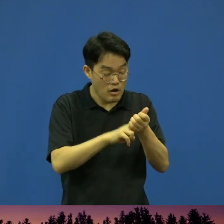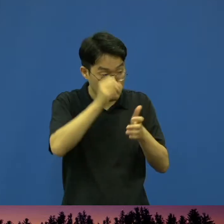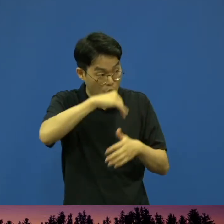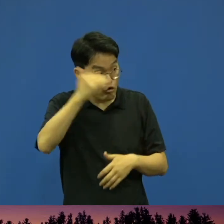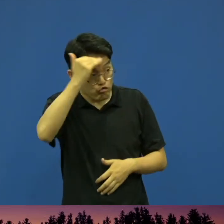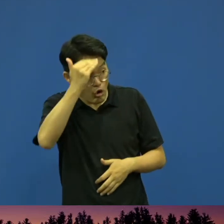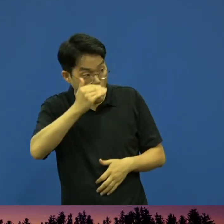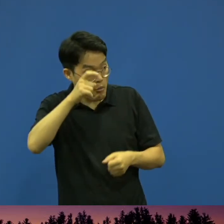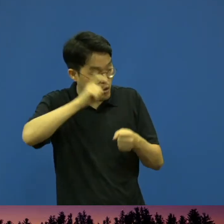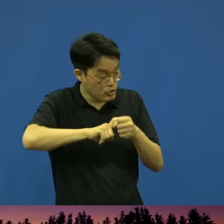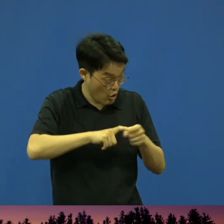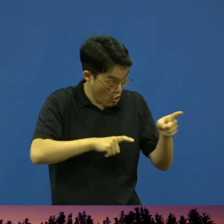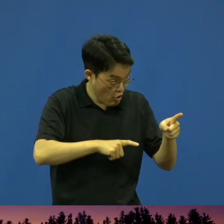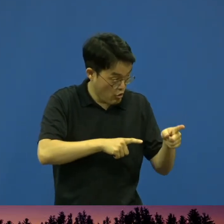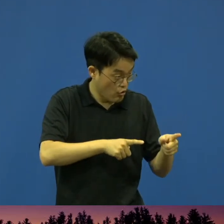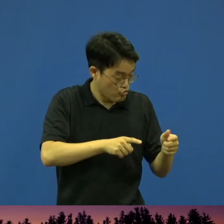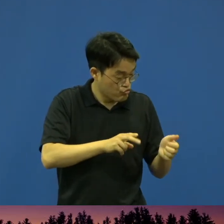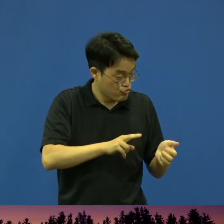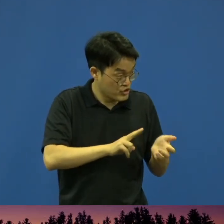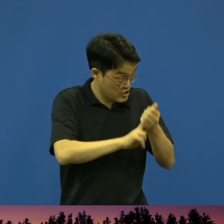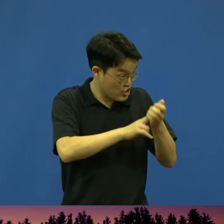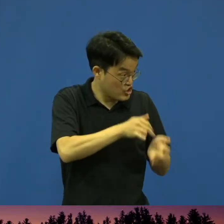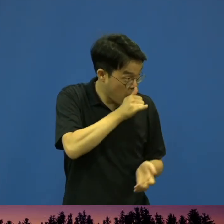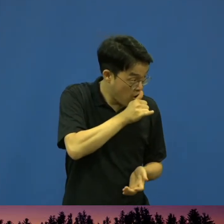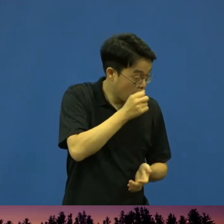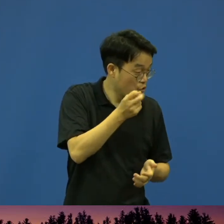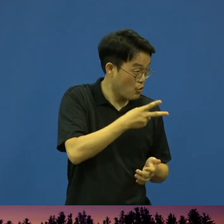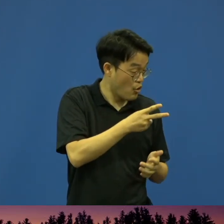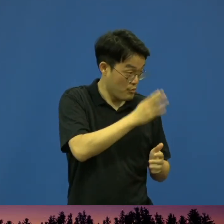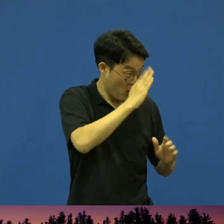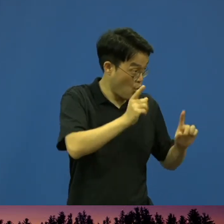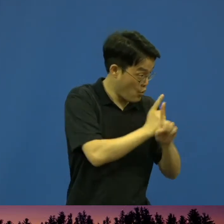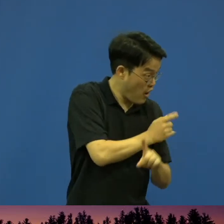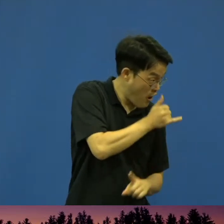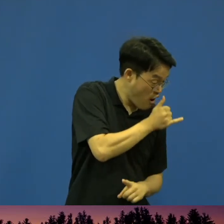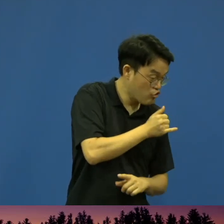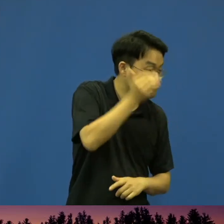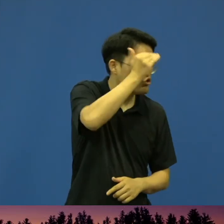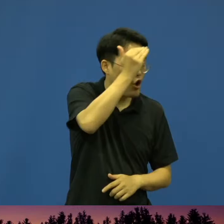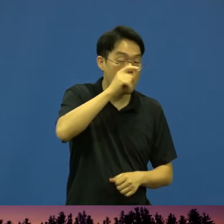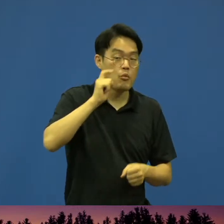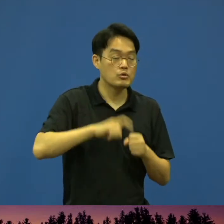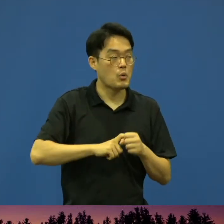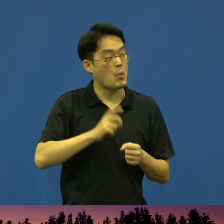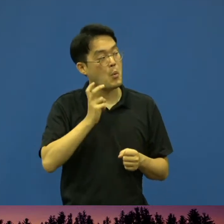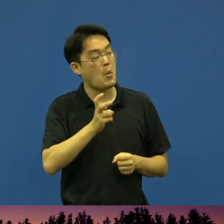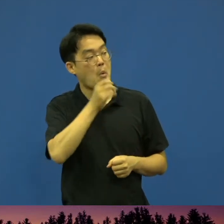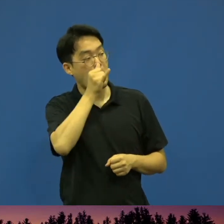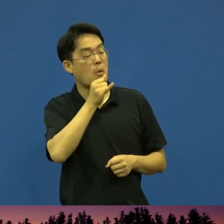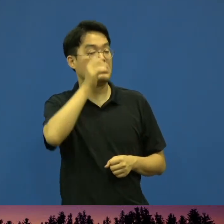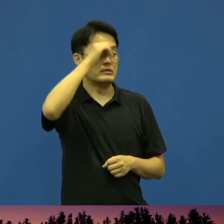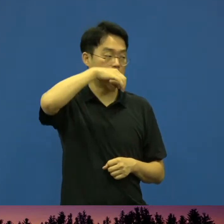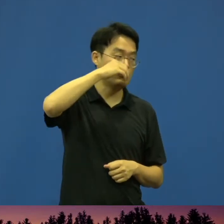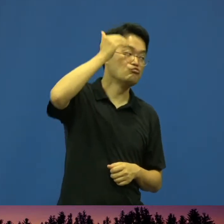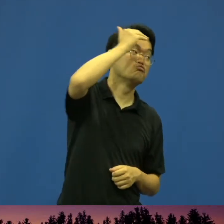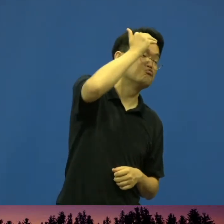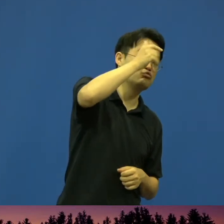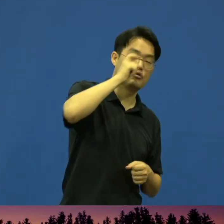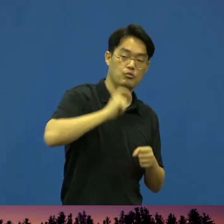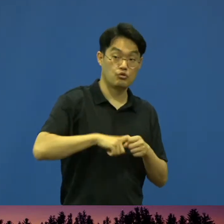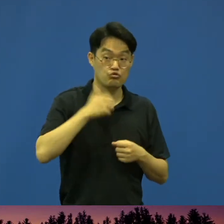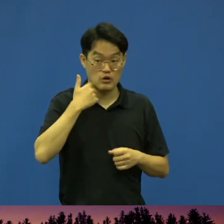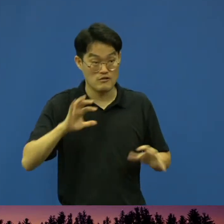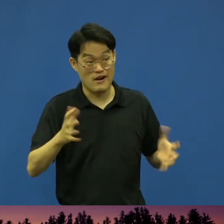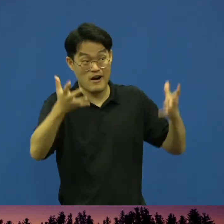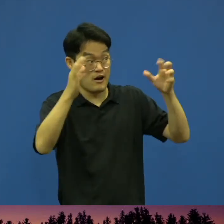한 사람이 있더라. 그래서 그 한 사람을 구경하러 왔습니다. 혹시나 하는 마음에 그곳에 있다가 누군가 환호하고